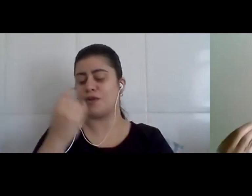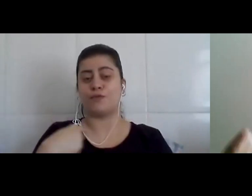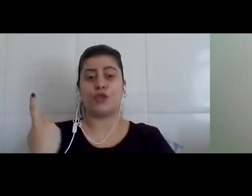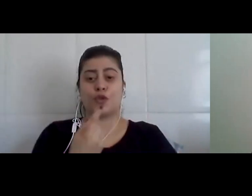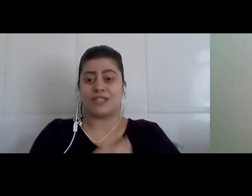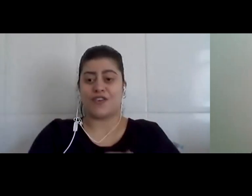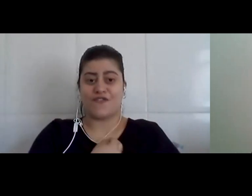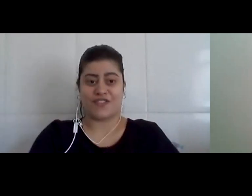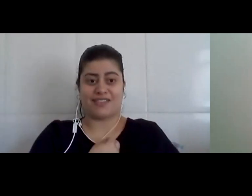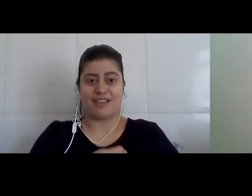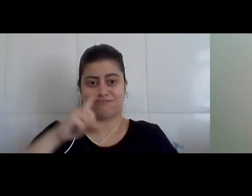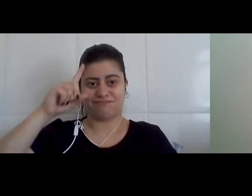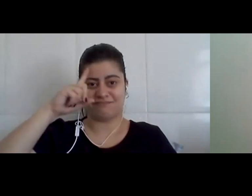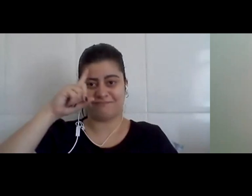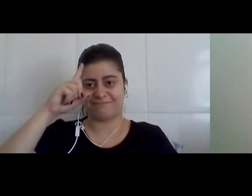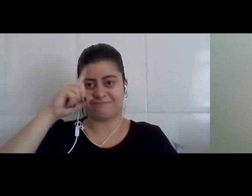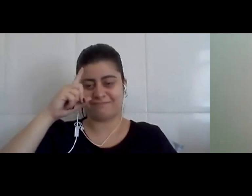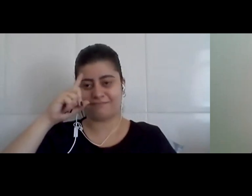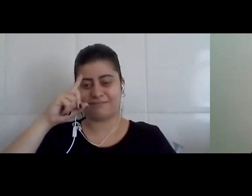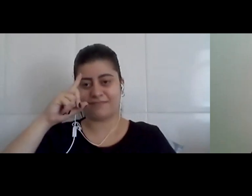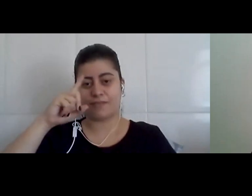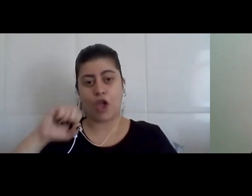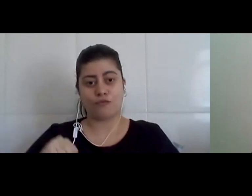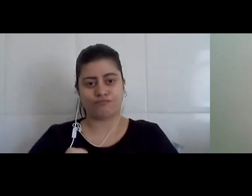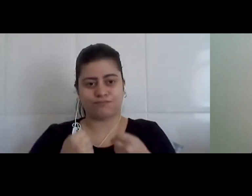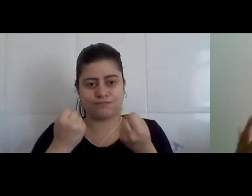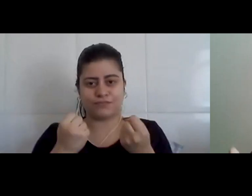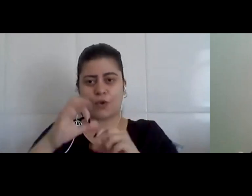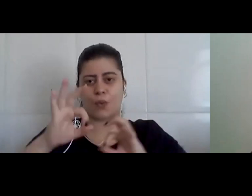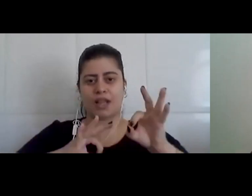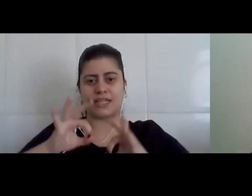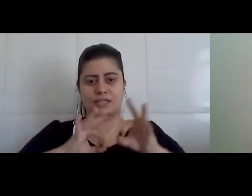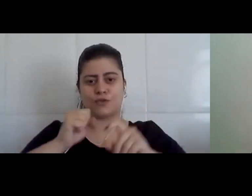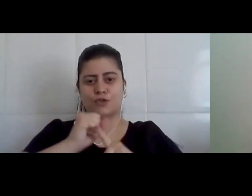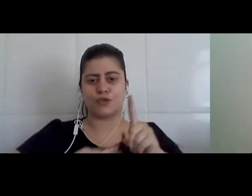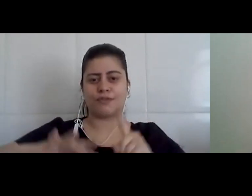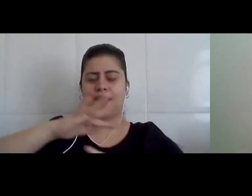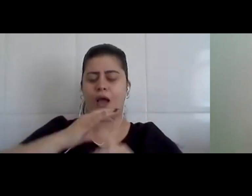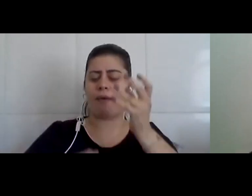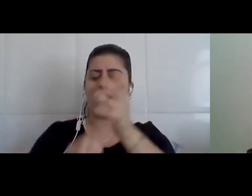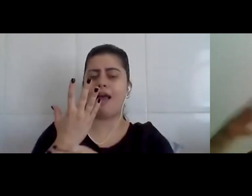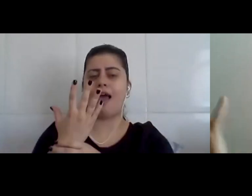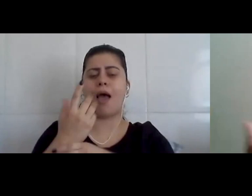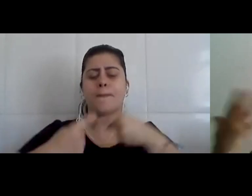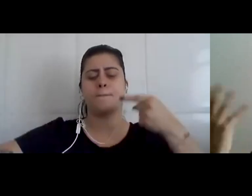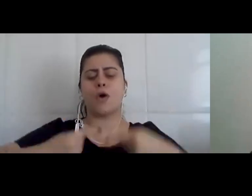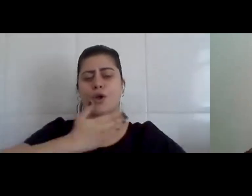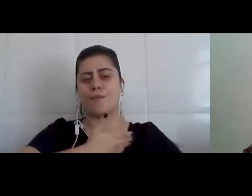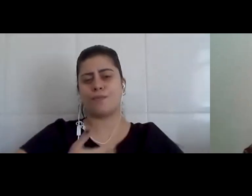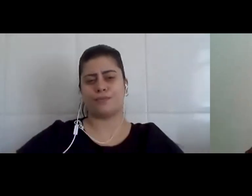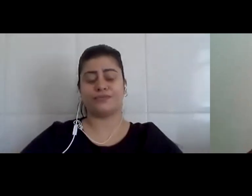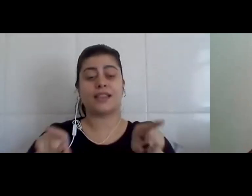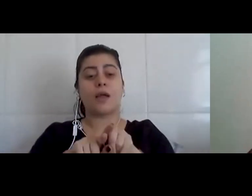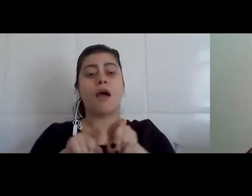para avançar e fortalecer a organização social, para a formulação de políticas públicas, né? E para a construção